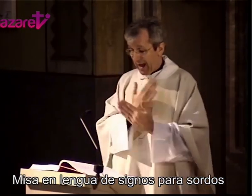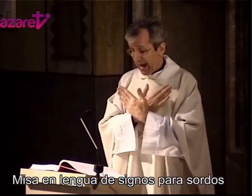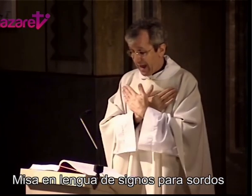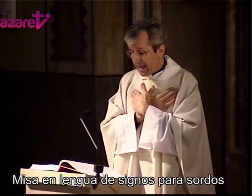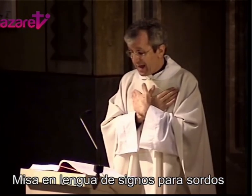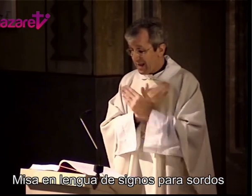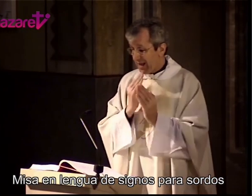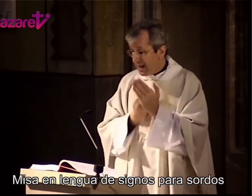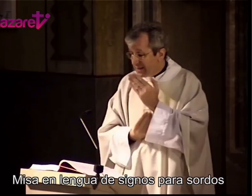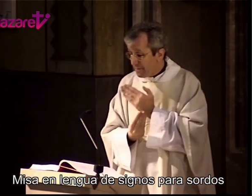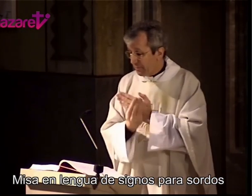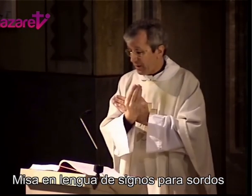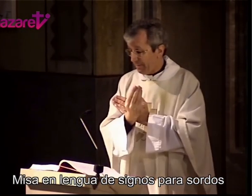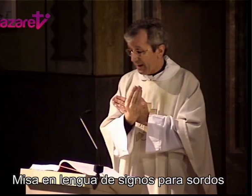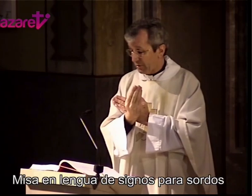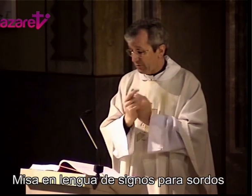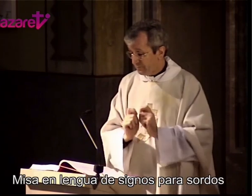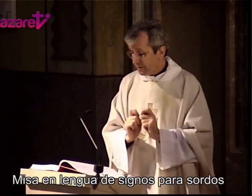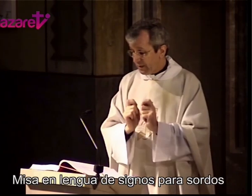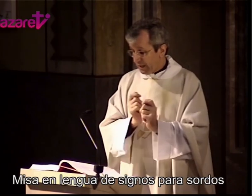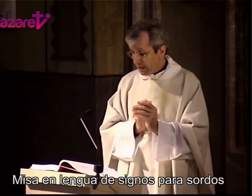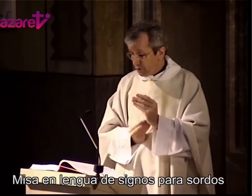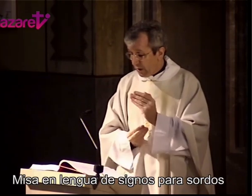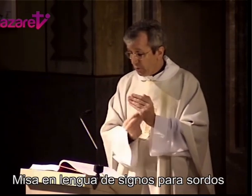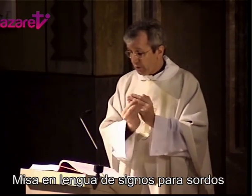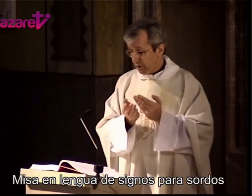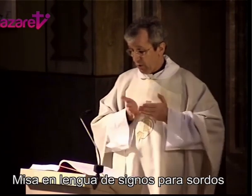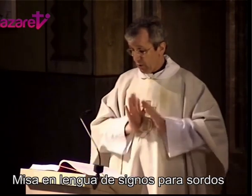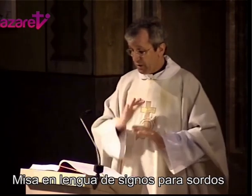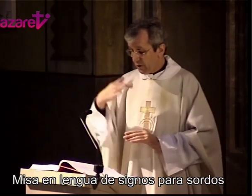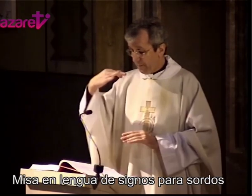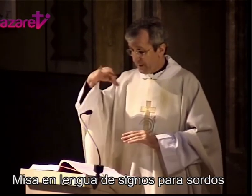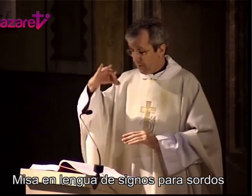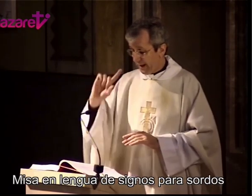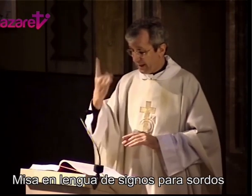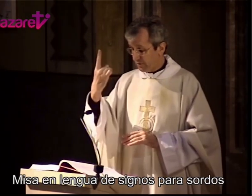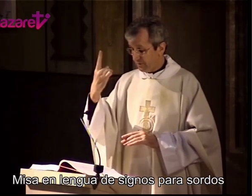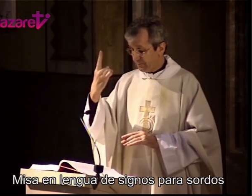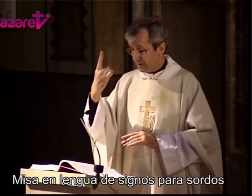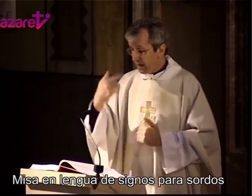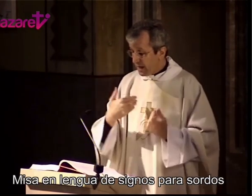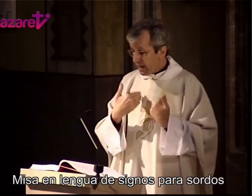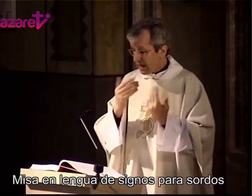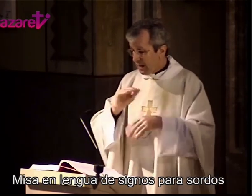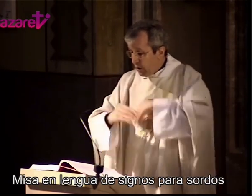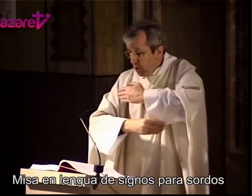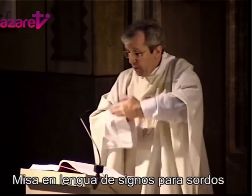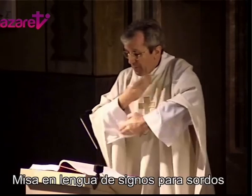a ella el tiempo del parto y dio a luz un hijo primogénito, y lo envolvió